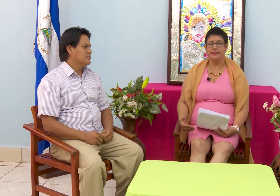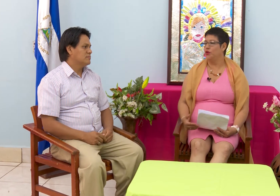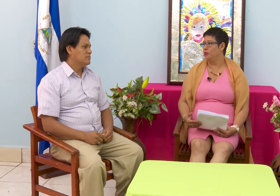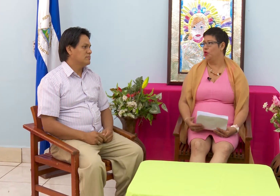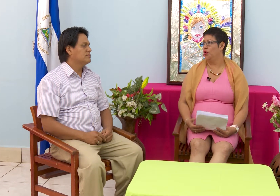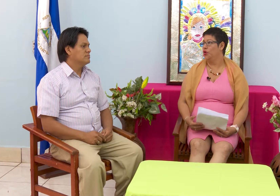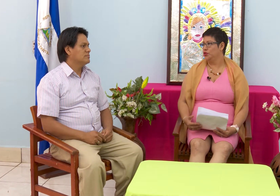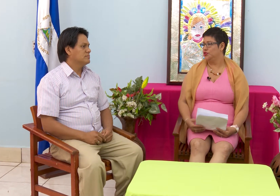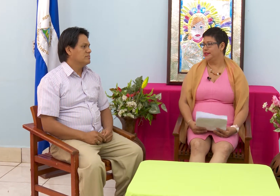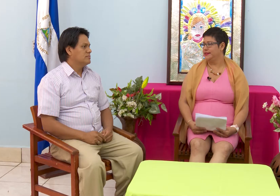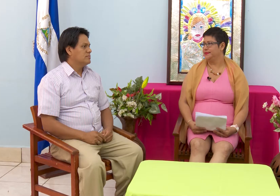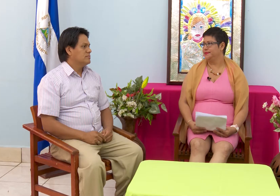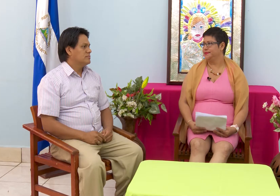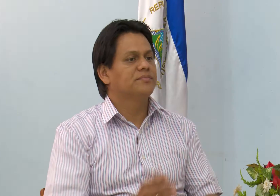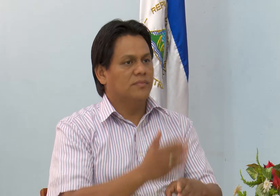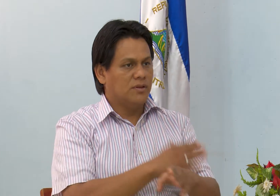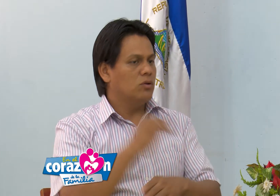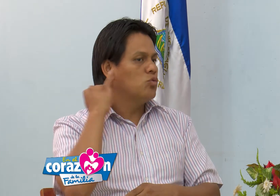como docente. Sí.